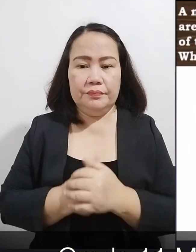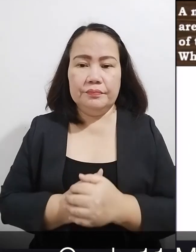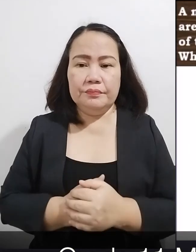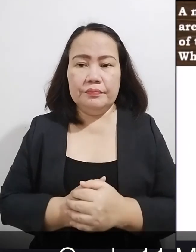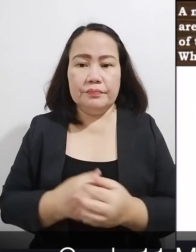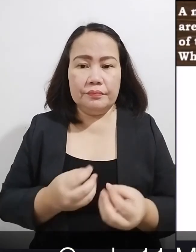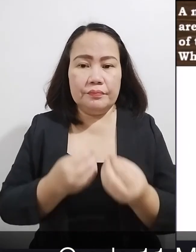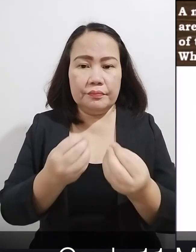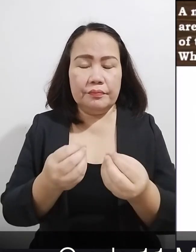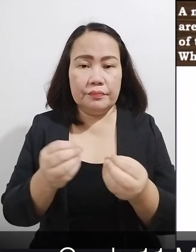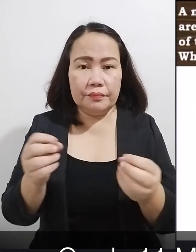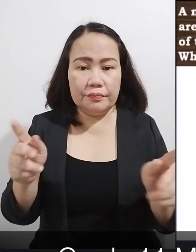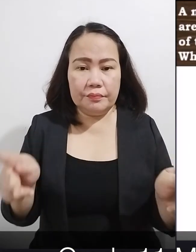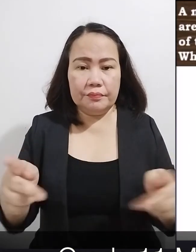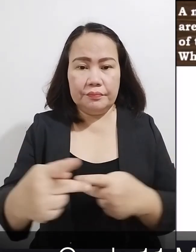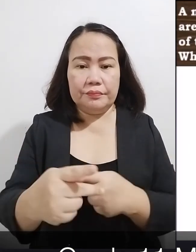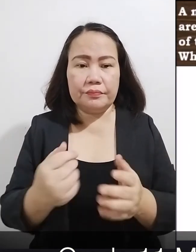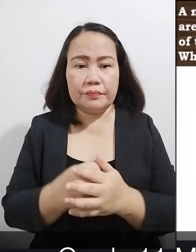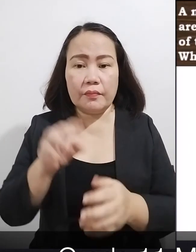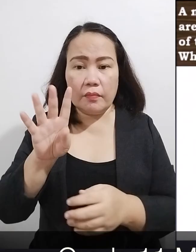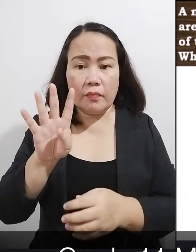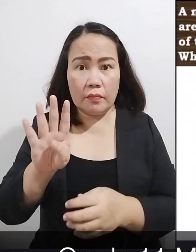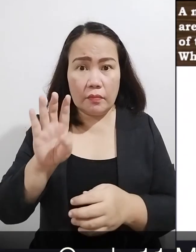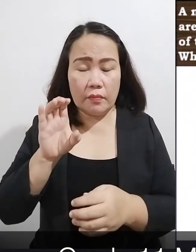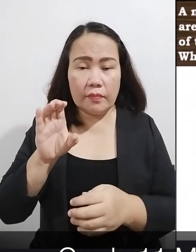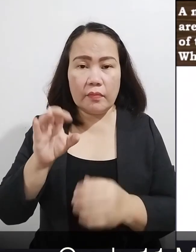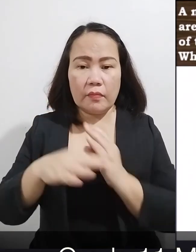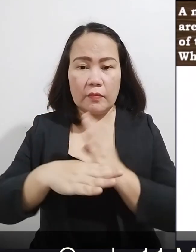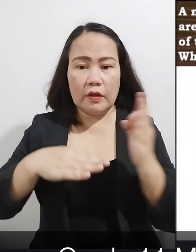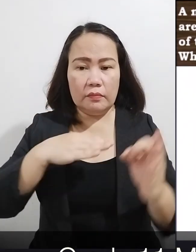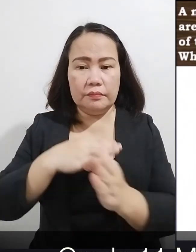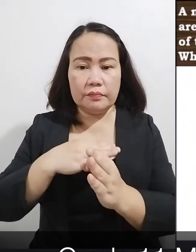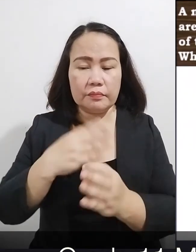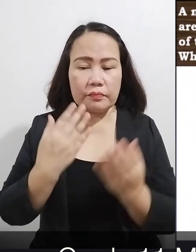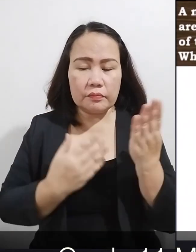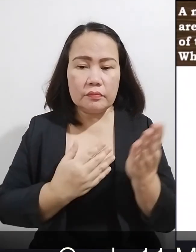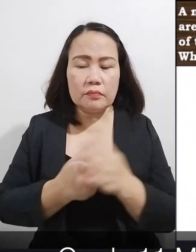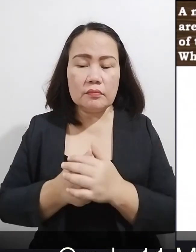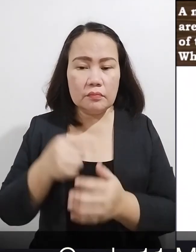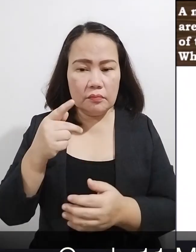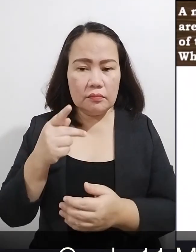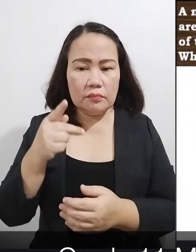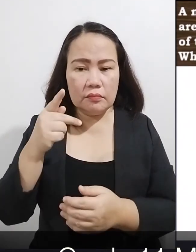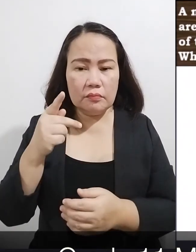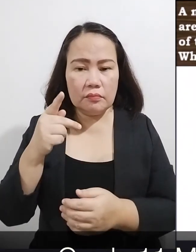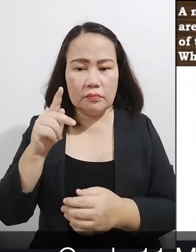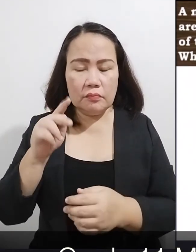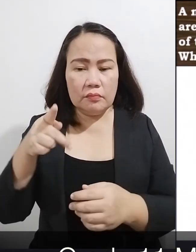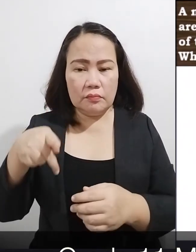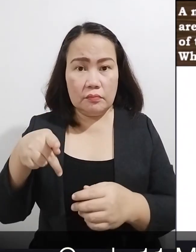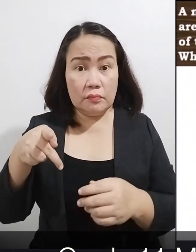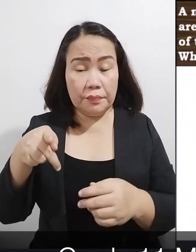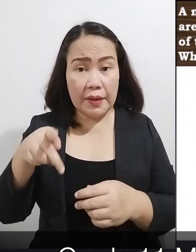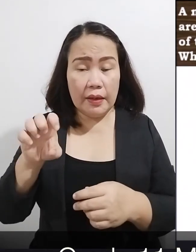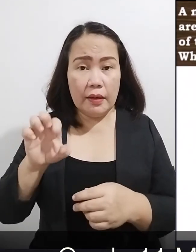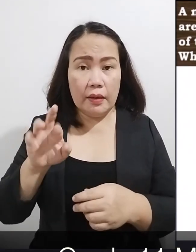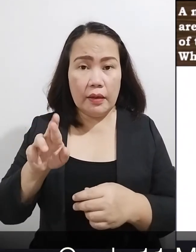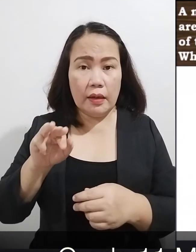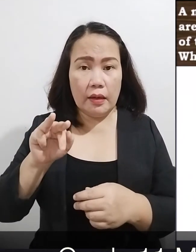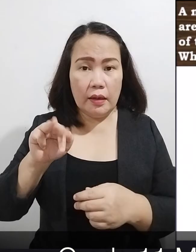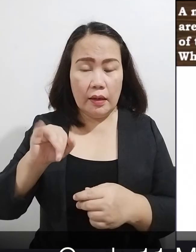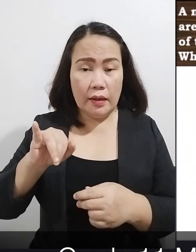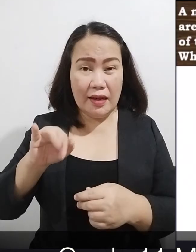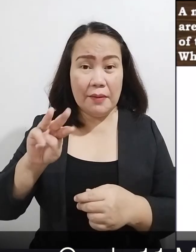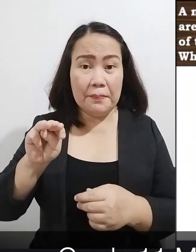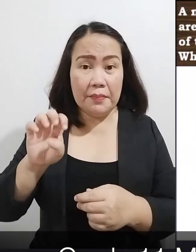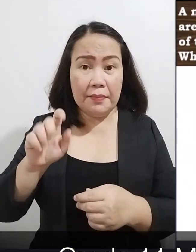Given ang perimeter ng rectangle at ito ay 400 feet. I-substitute natin ito sa formulang P equals 2L plus